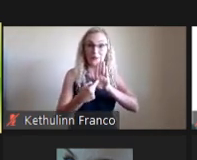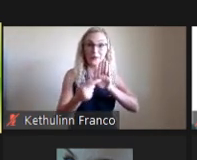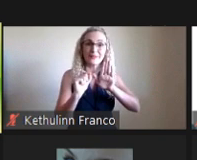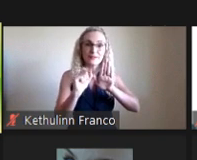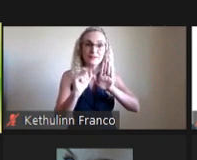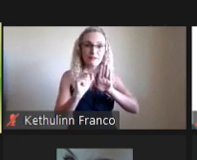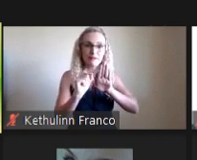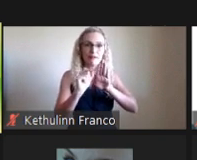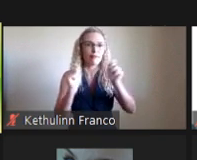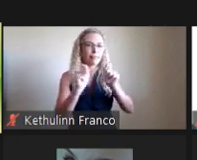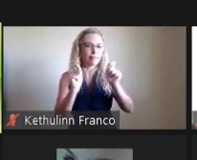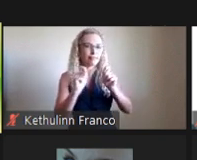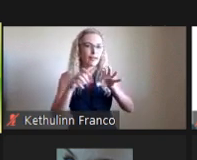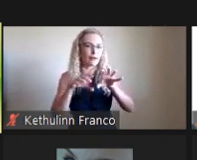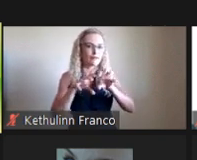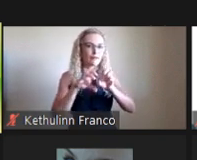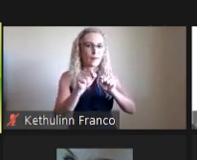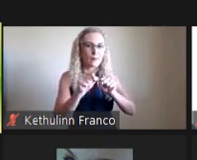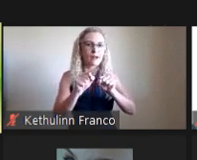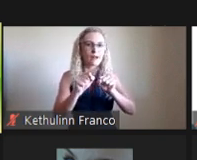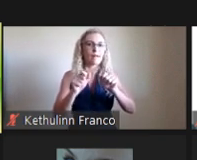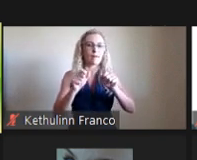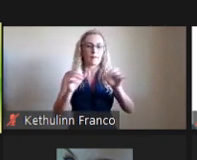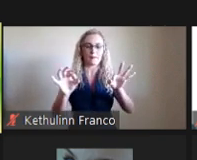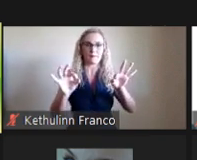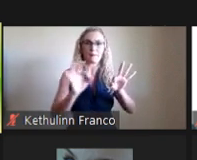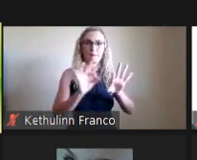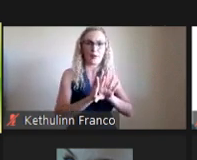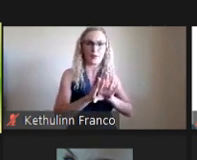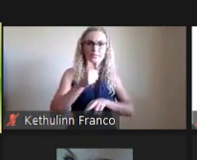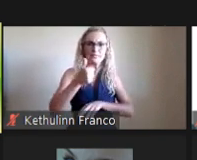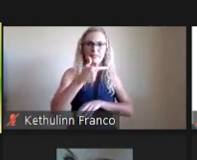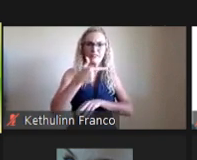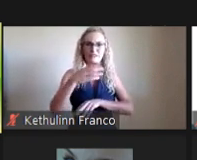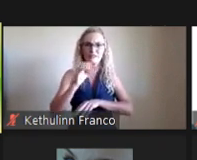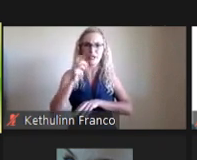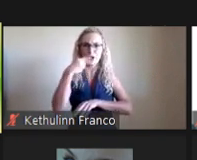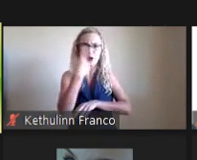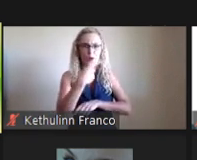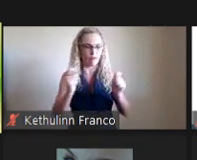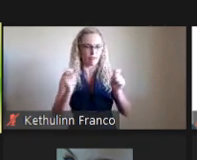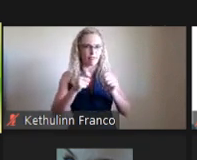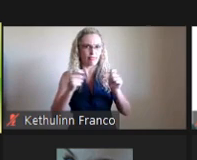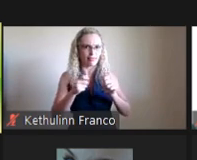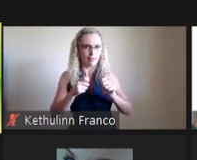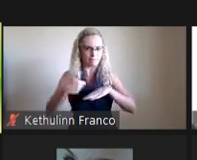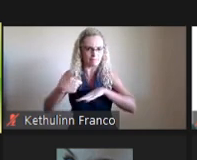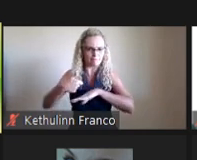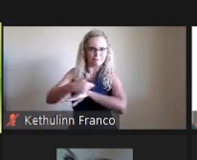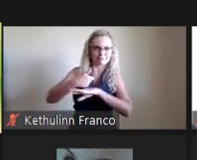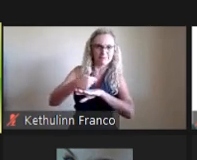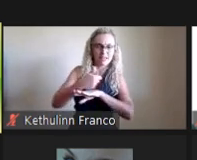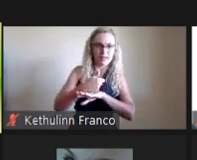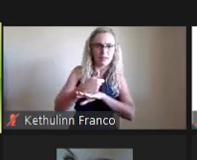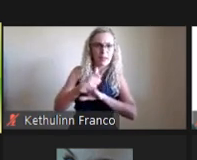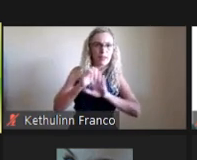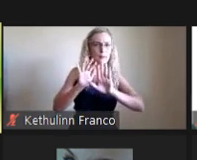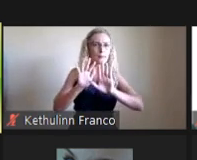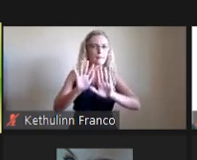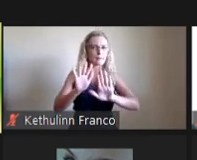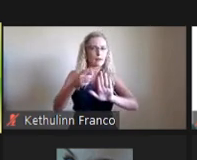uma instituição de ensino para que o professor ali ele saísse realmente